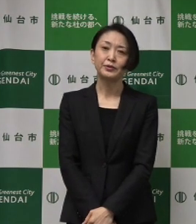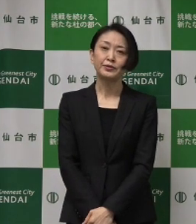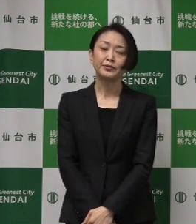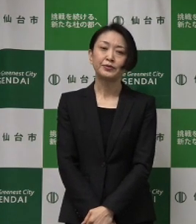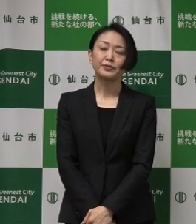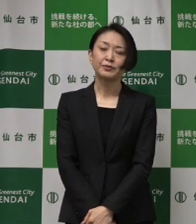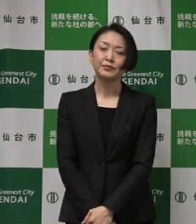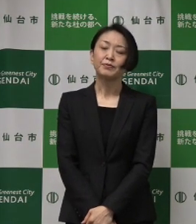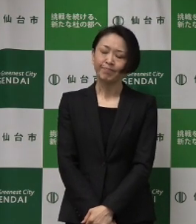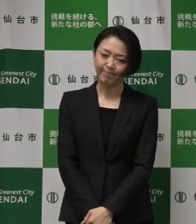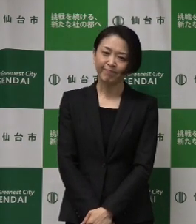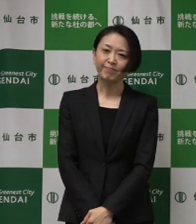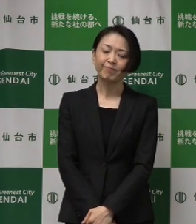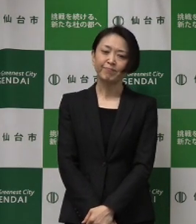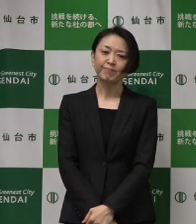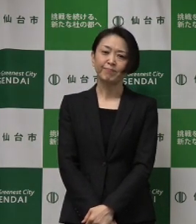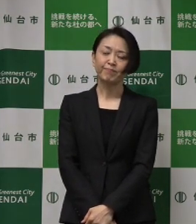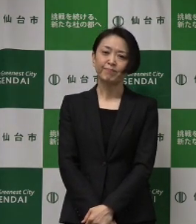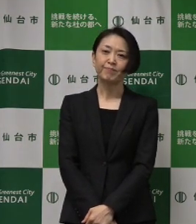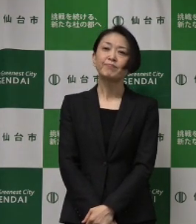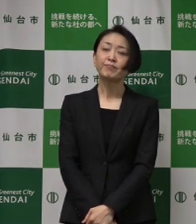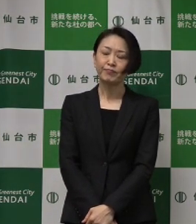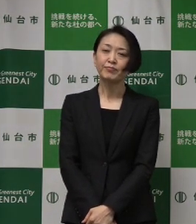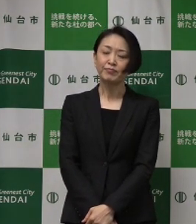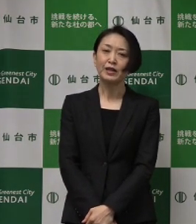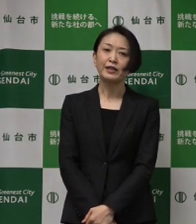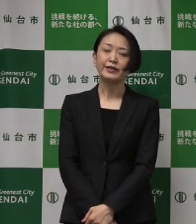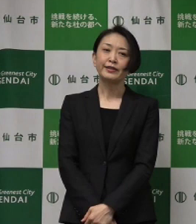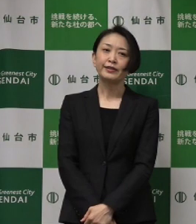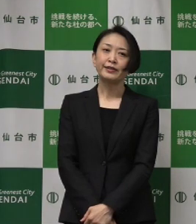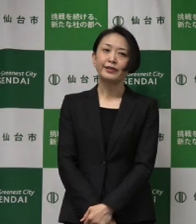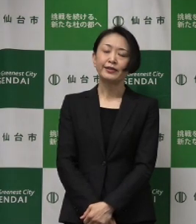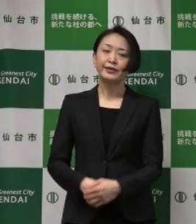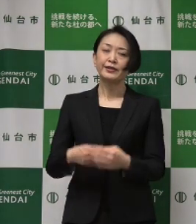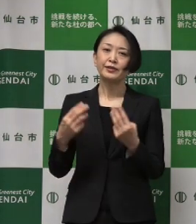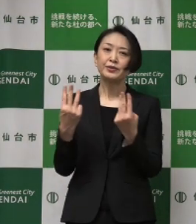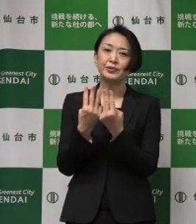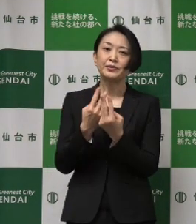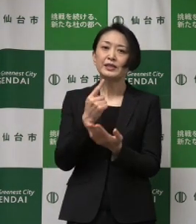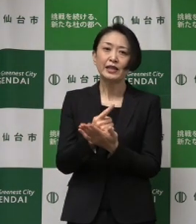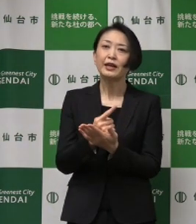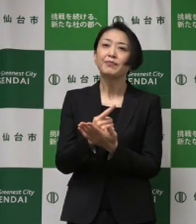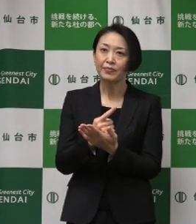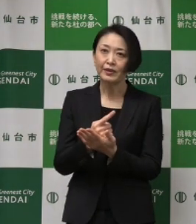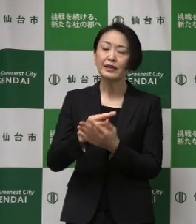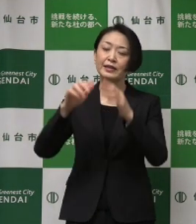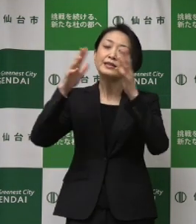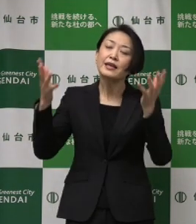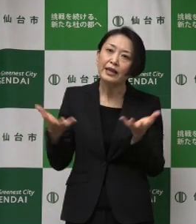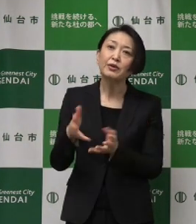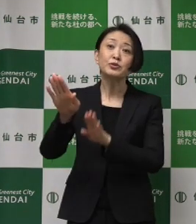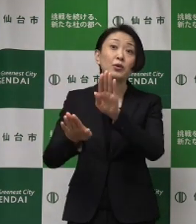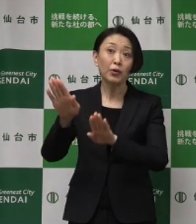的にですね、さまざまな状況を見ながら、こうであるならば大丈夫